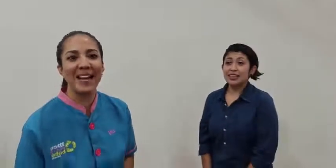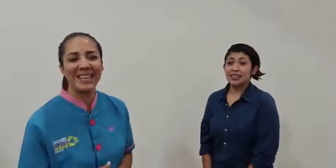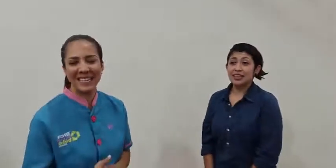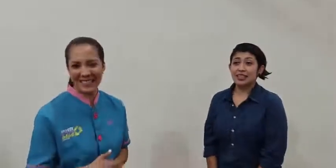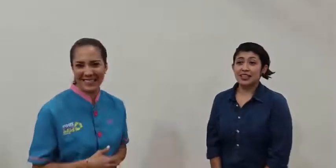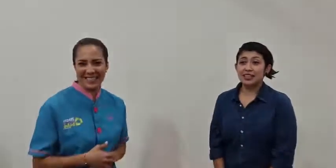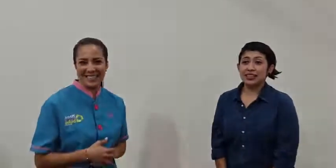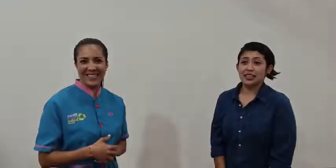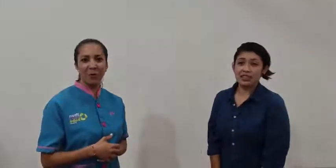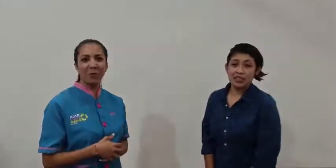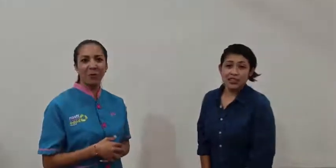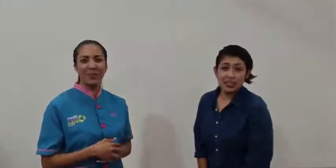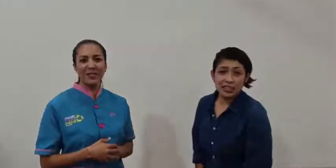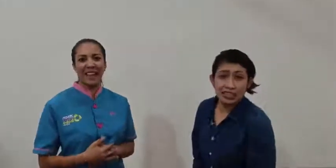Mai. Saludos